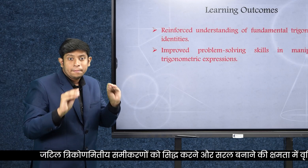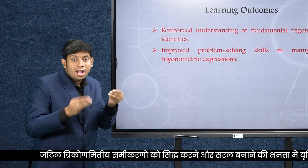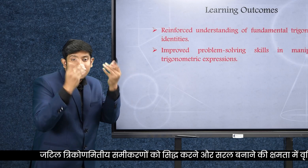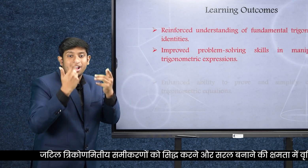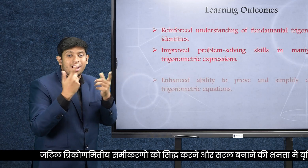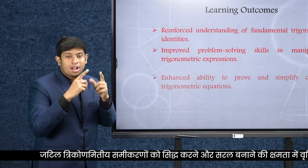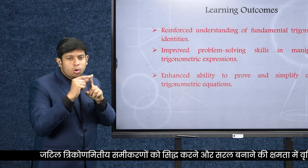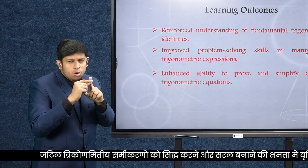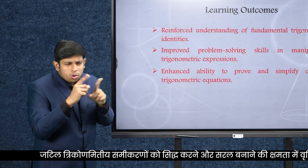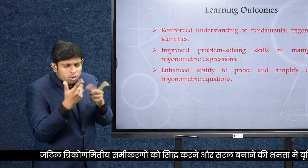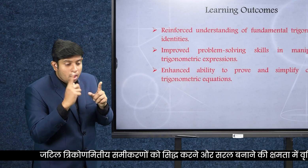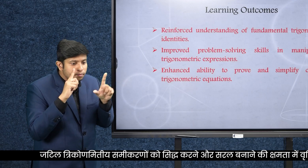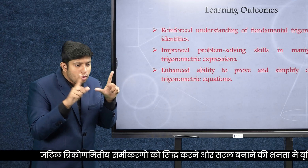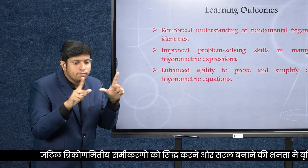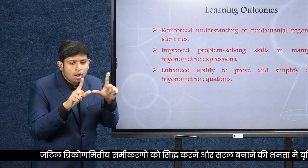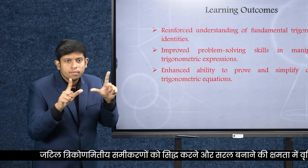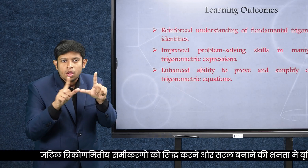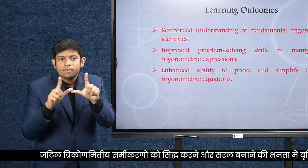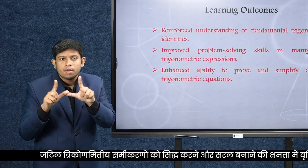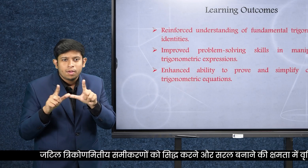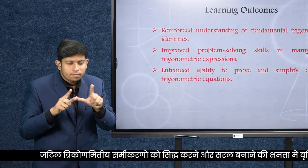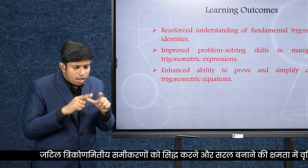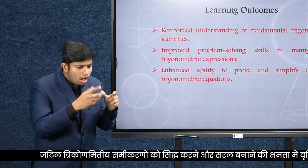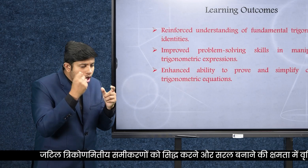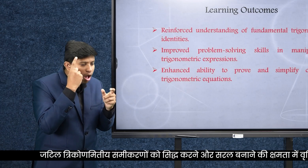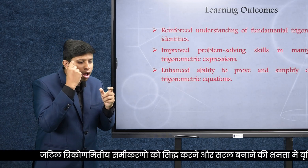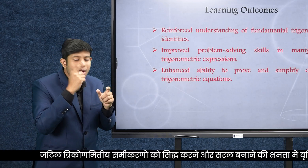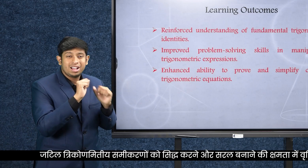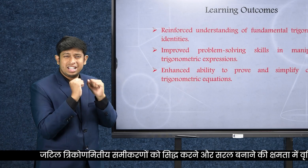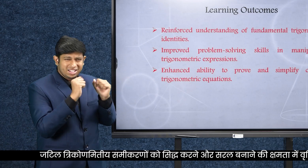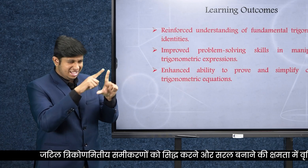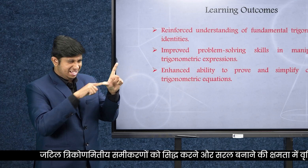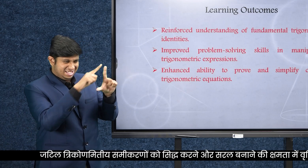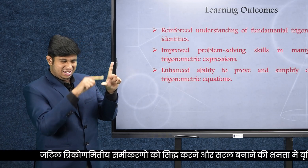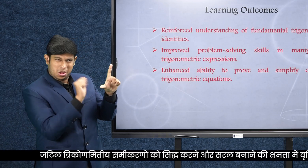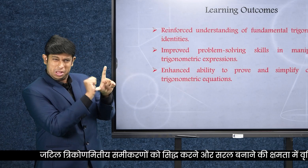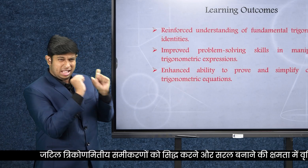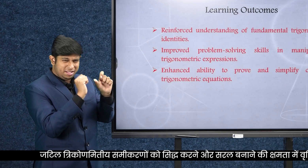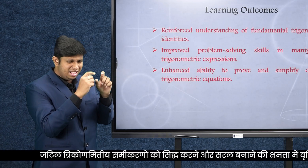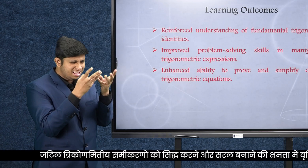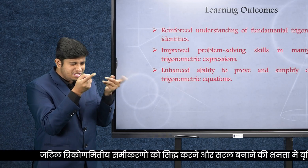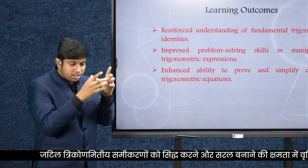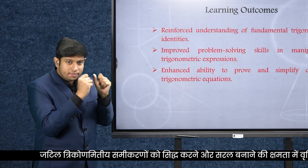जटिल त्रिकोणमिति समीकरणों को सिद्ध करने और सरल बनाने के क्षमता में वृद्धि